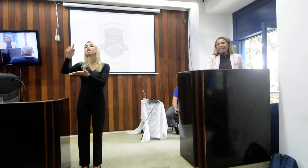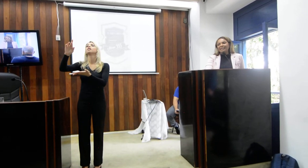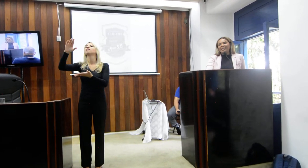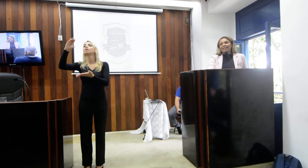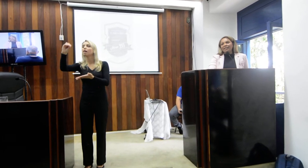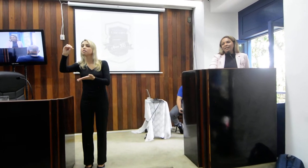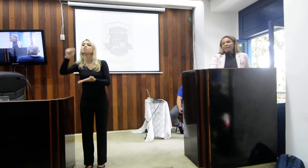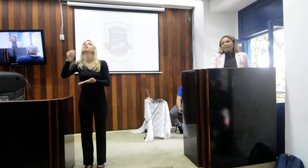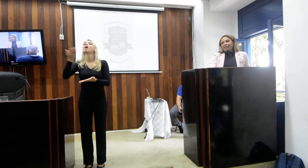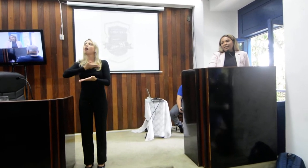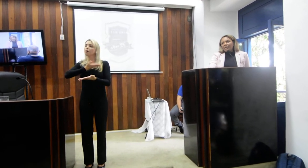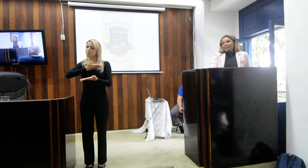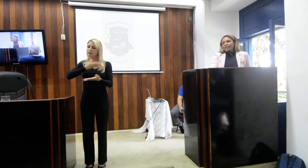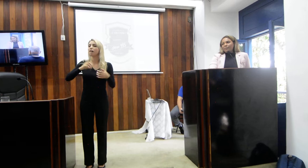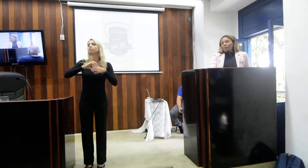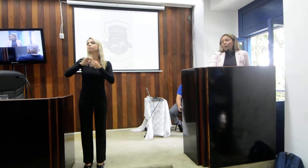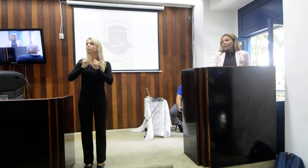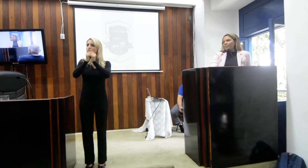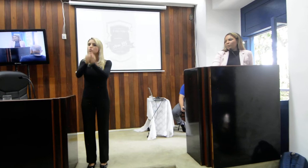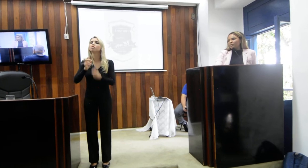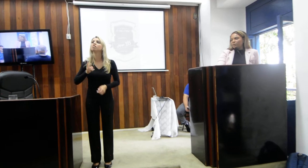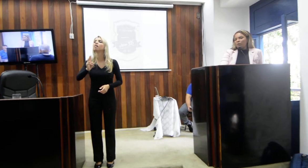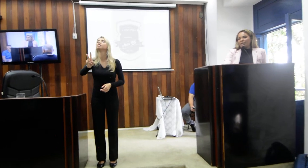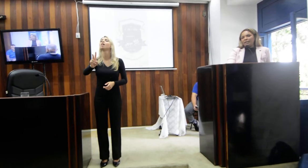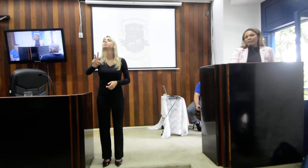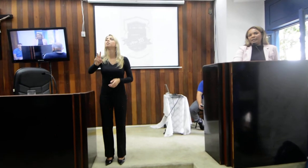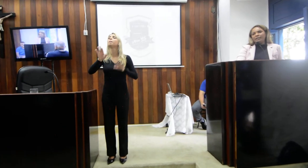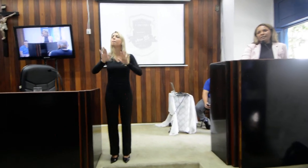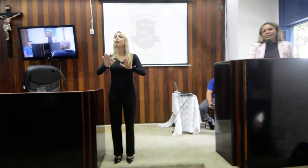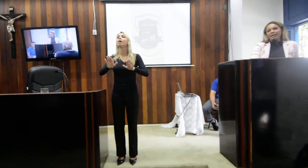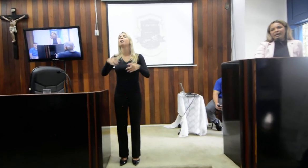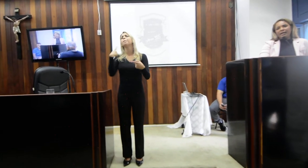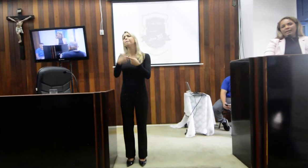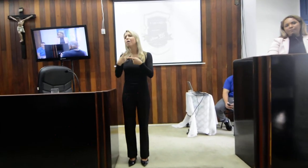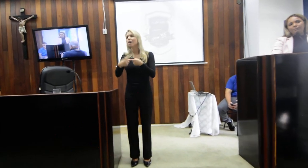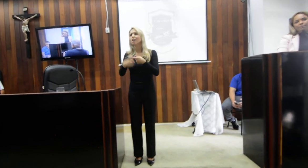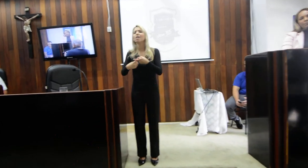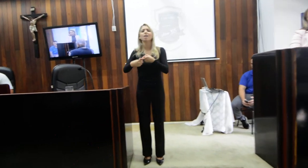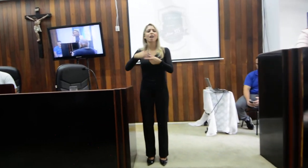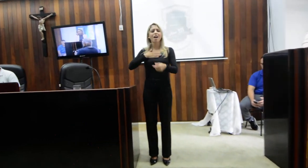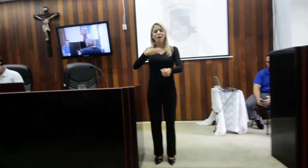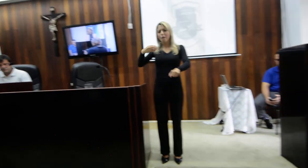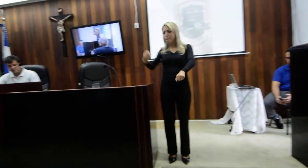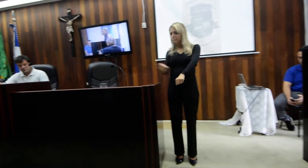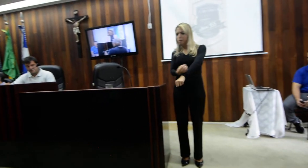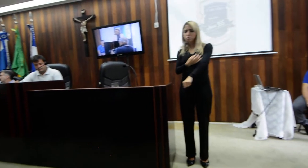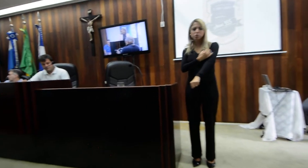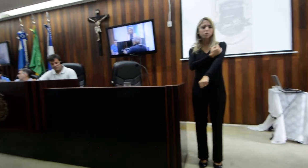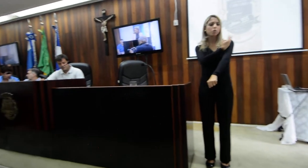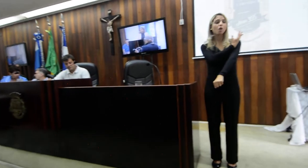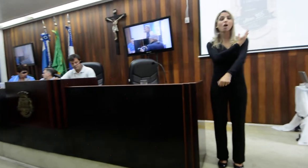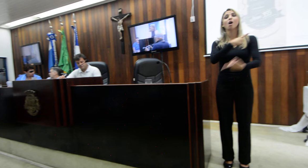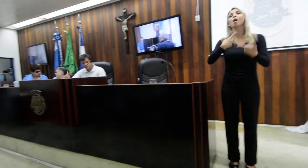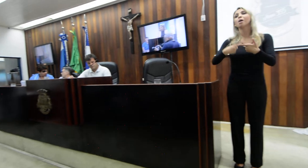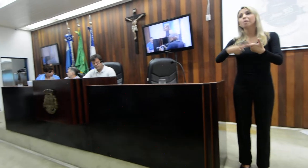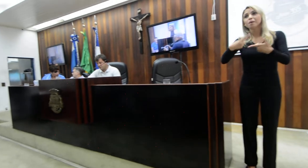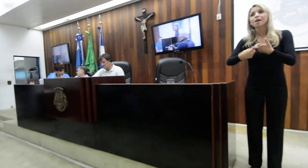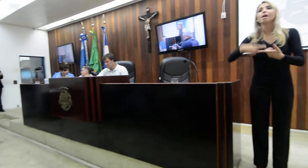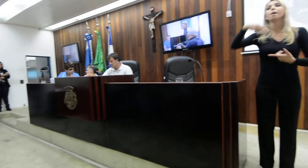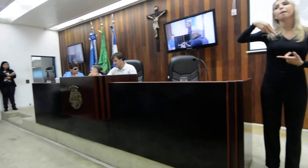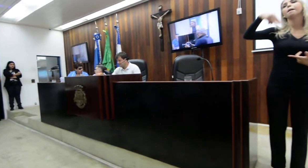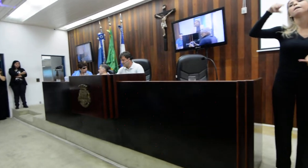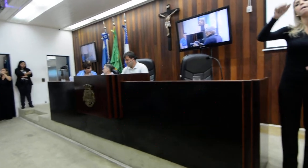juntas aqui. E por que me emociona, Aquiles? Porque o Marcio foi muito humano